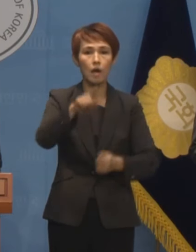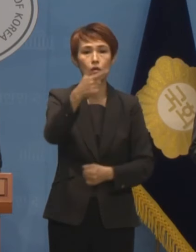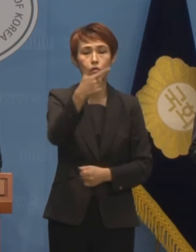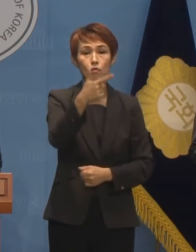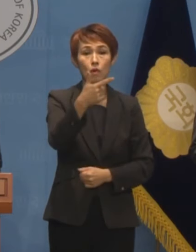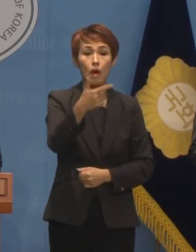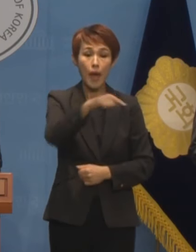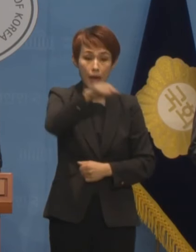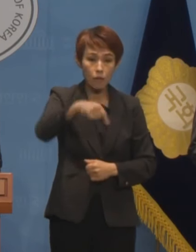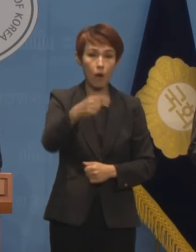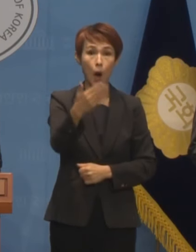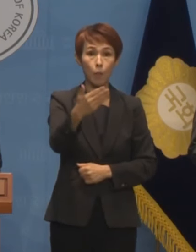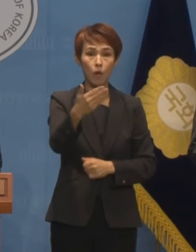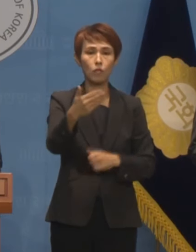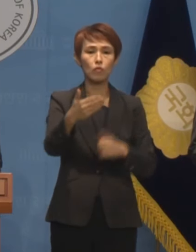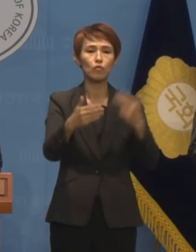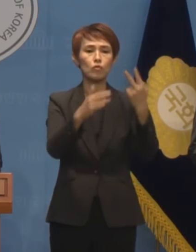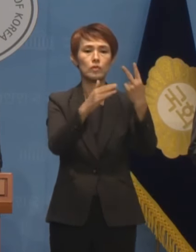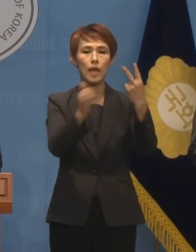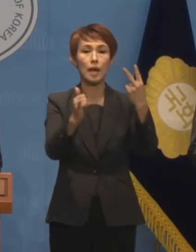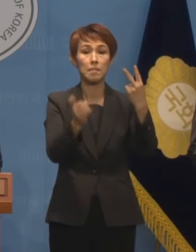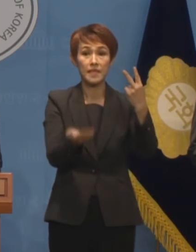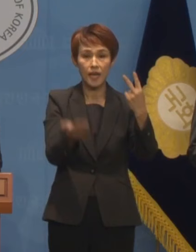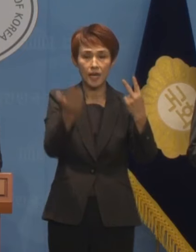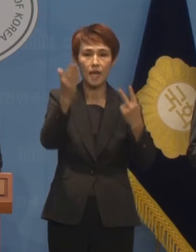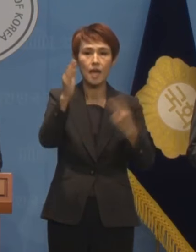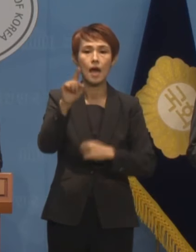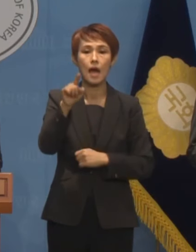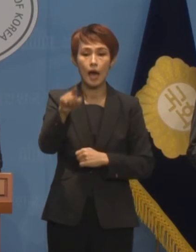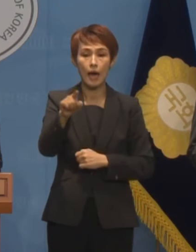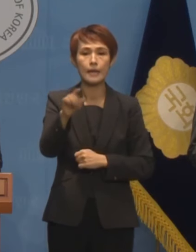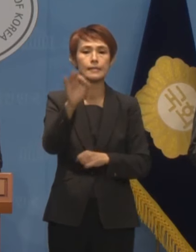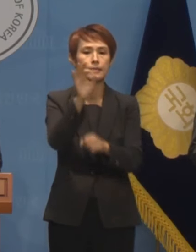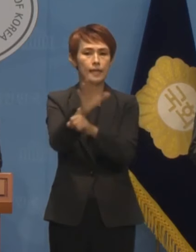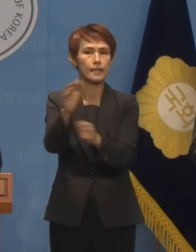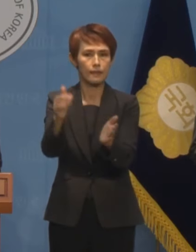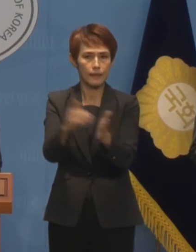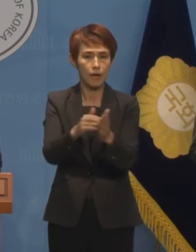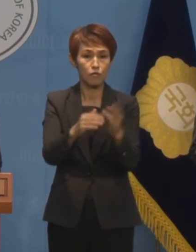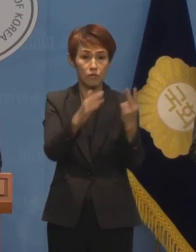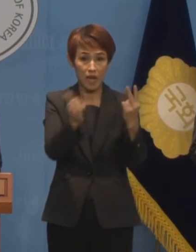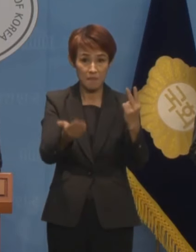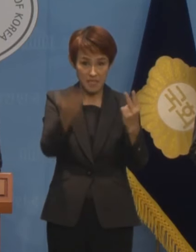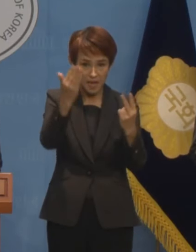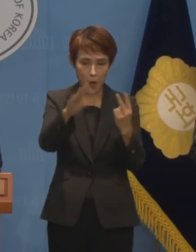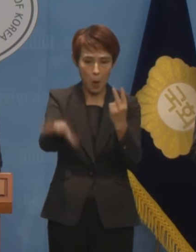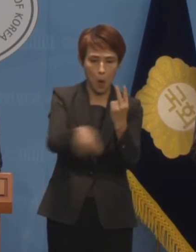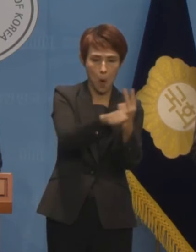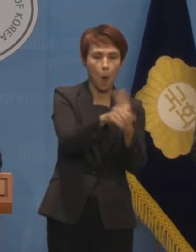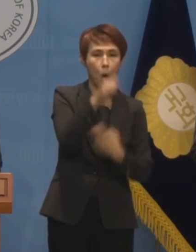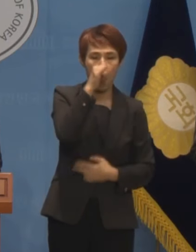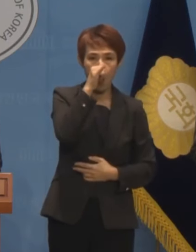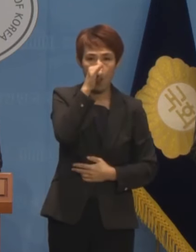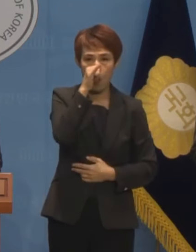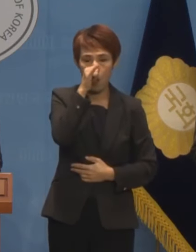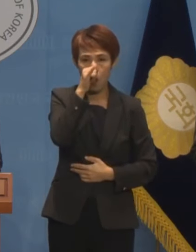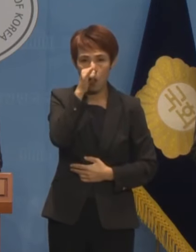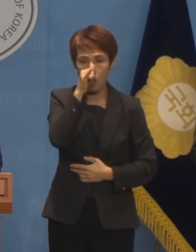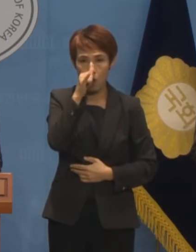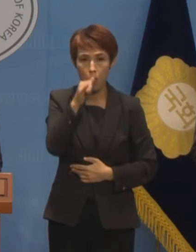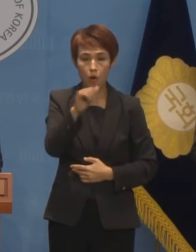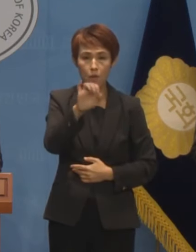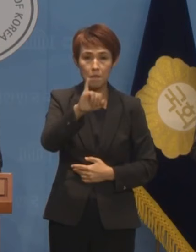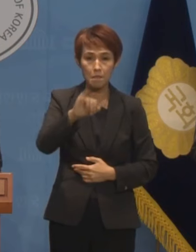2명 이상이 한 개 필지를 산 지분 매입 형태이고 한 번에 두 필지 이상 토지 쇼핑을 한